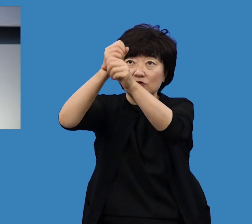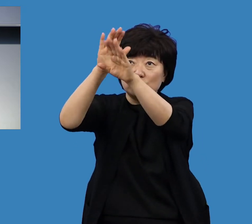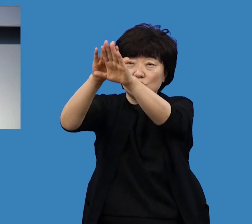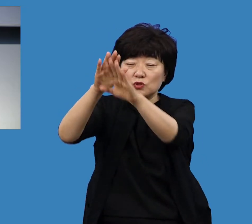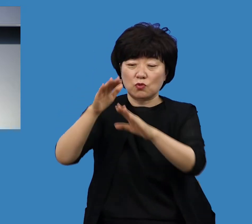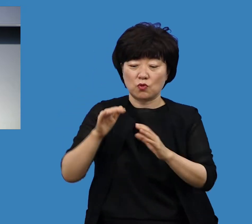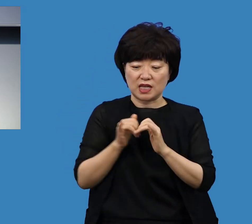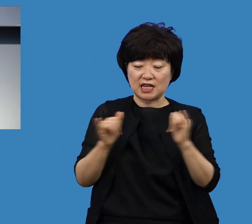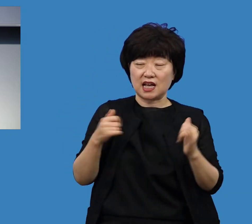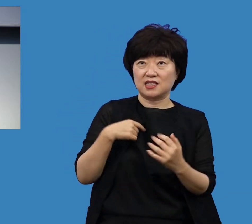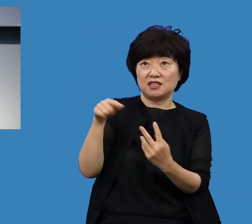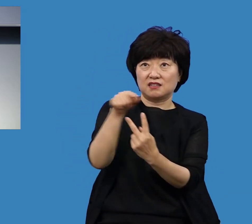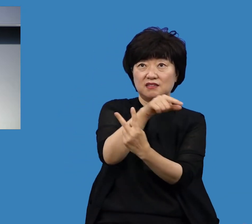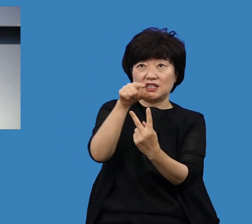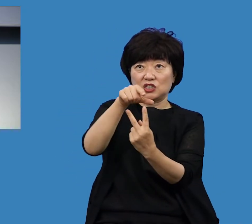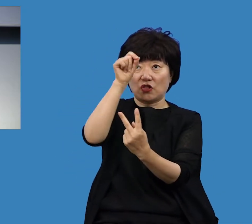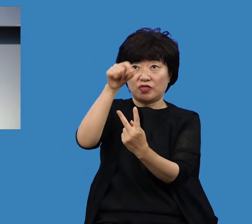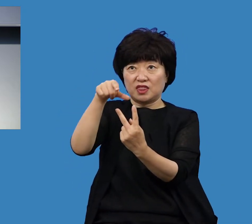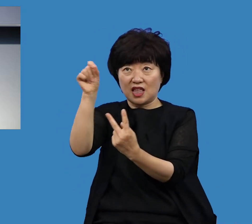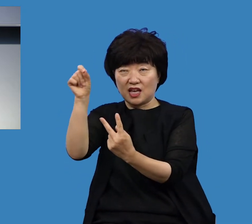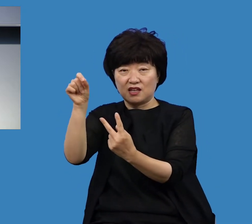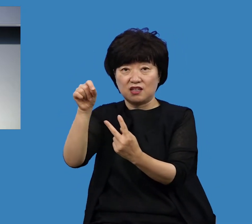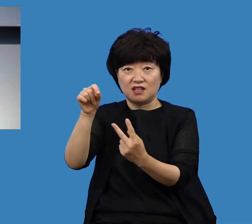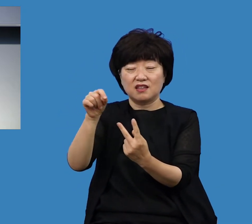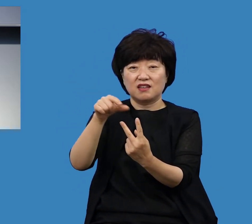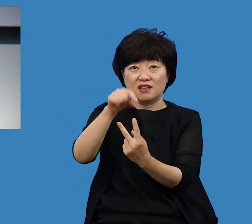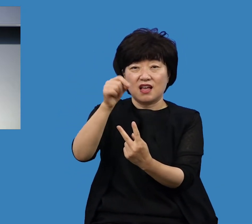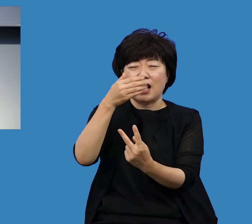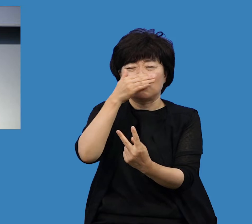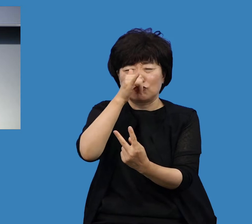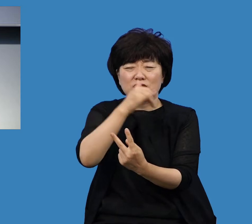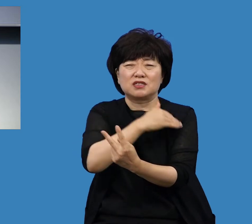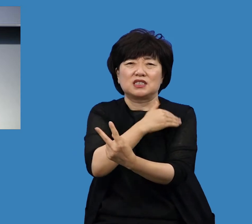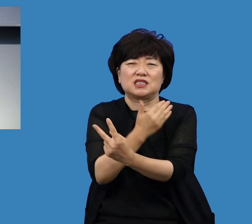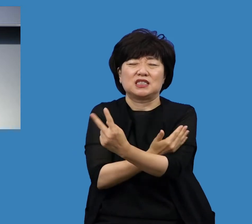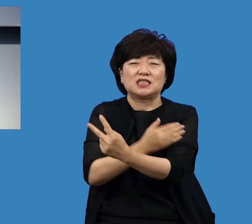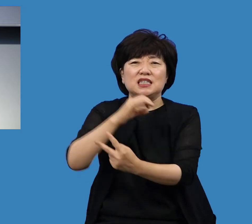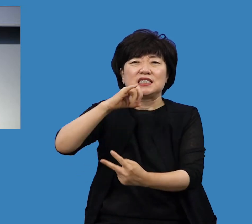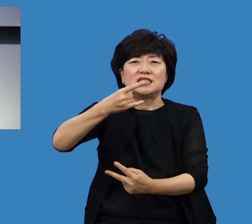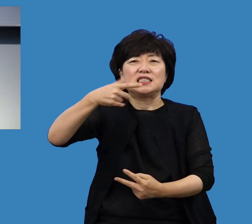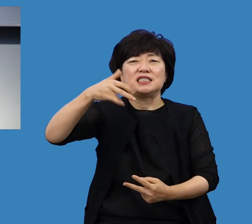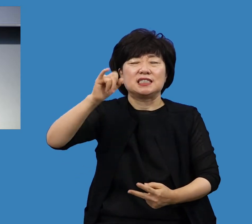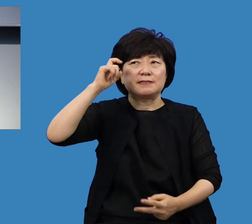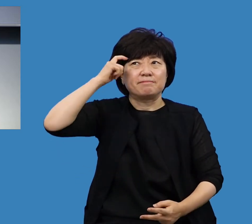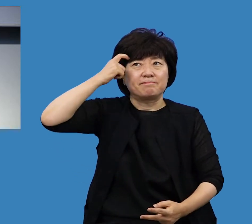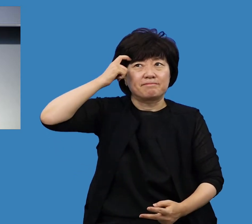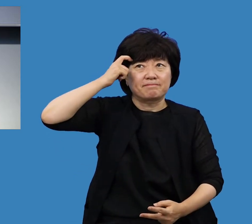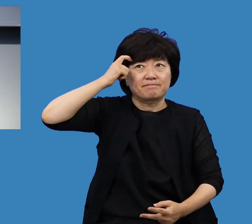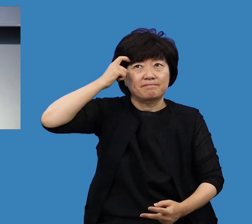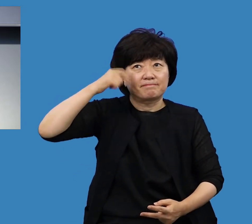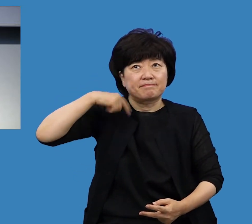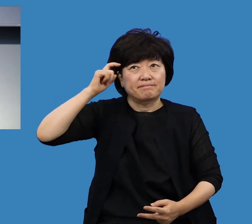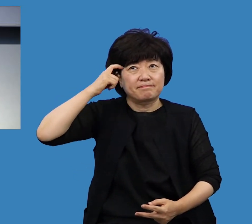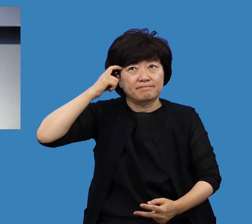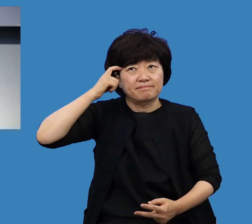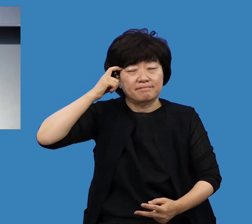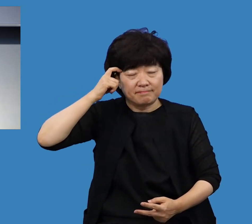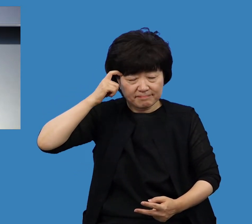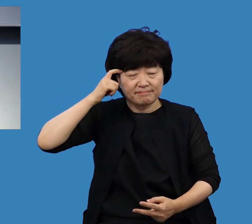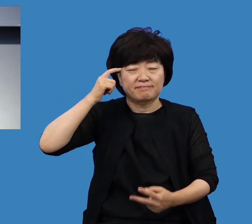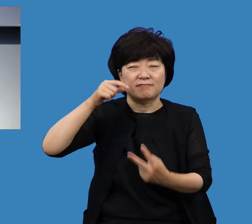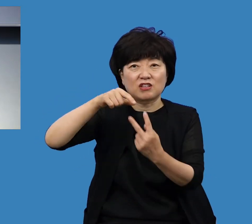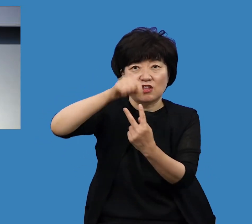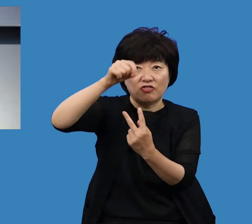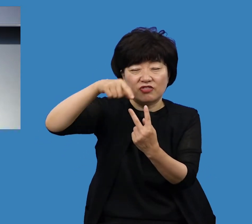어마어마한 걸 의미하는 거예요. 인간이 그 의지, 선택이라고 하는 것을 사용해서 다른 영적인